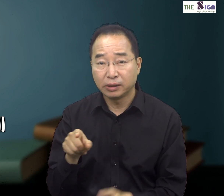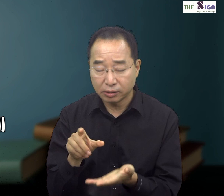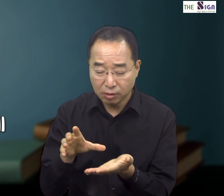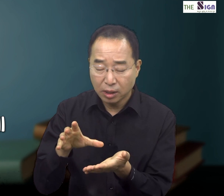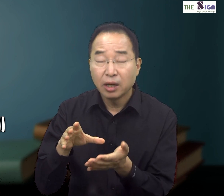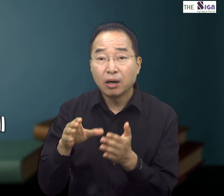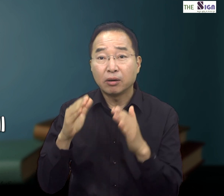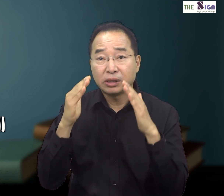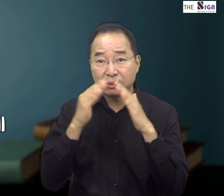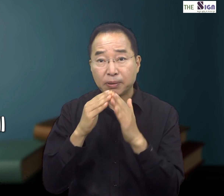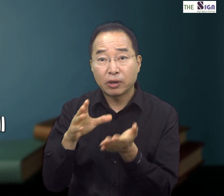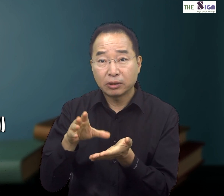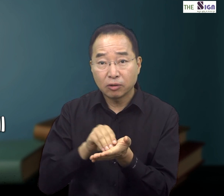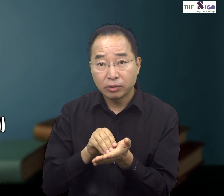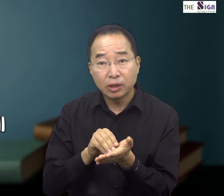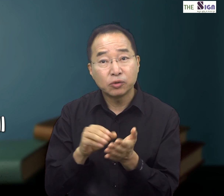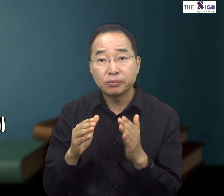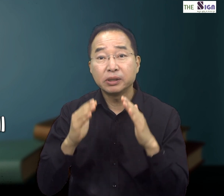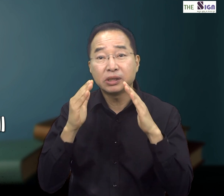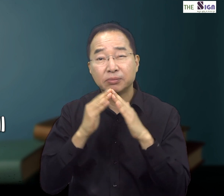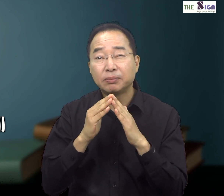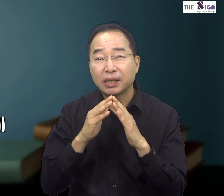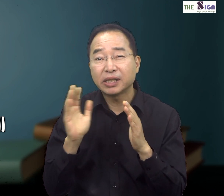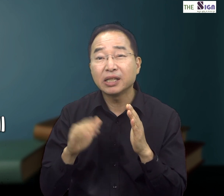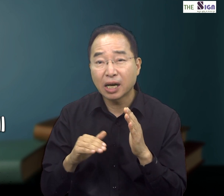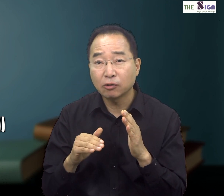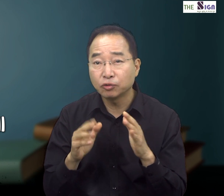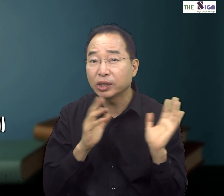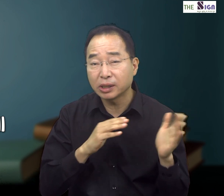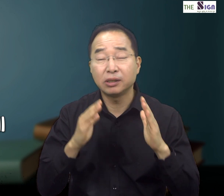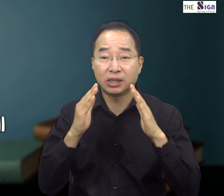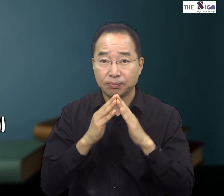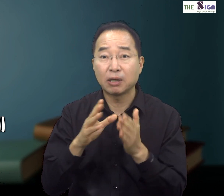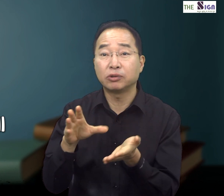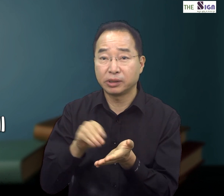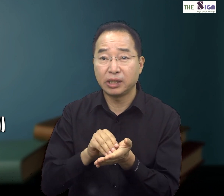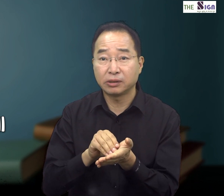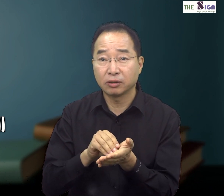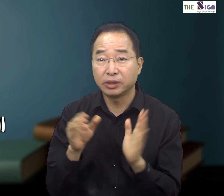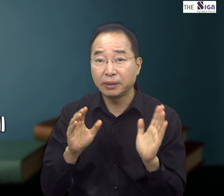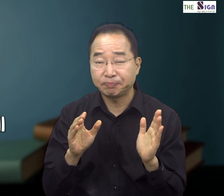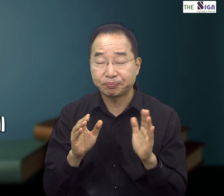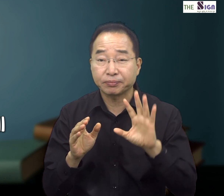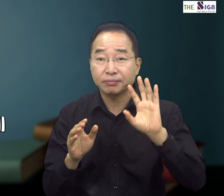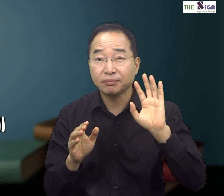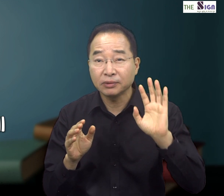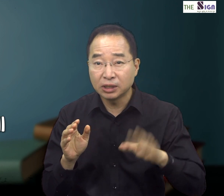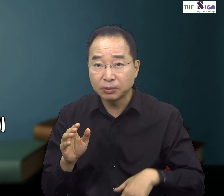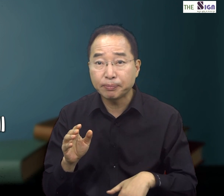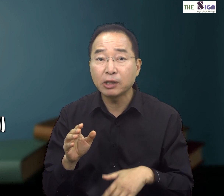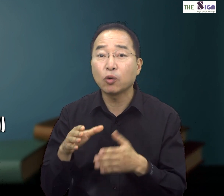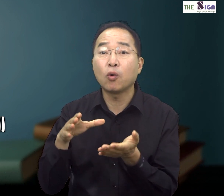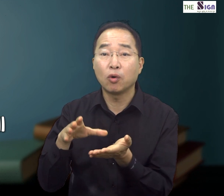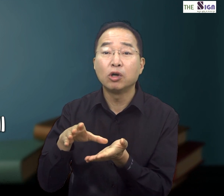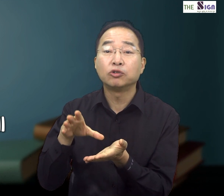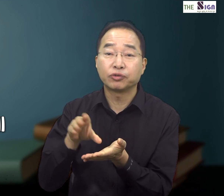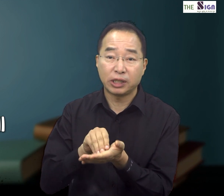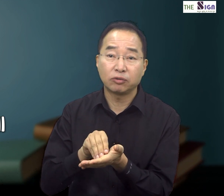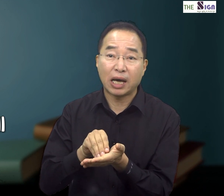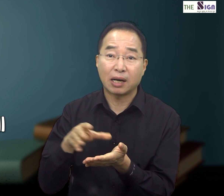그래서 집하고 했던 건데 요즘은 집을 많이 생략하고 수화책에는 집하고 이렇게 돼 있어요. 그런데 집을 빼도 숙제로 다